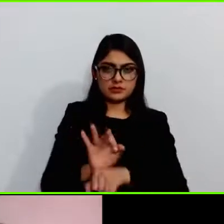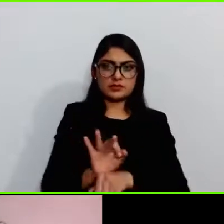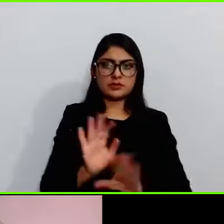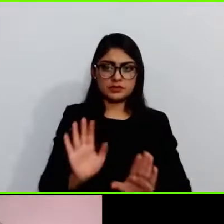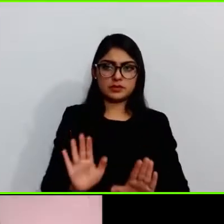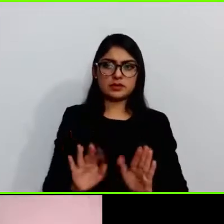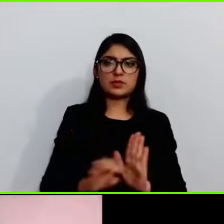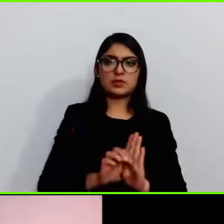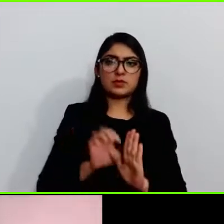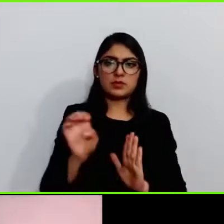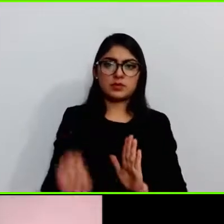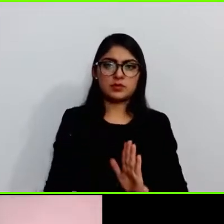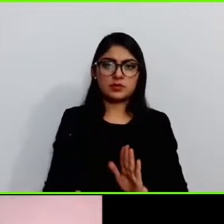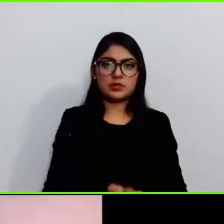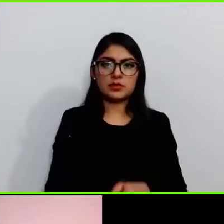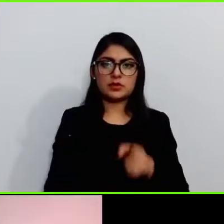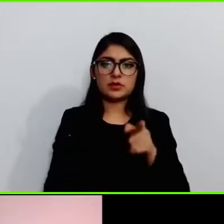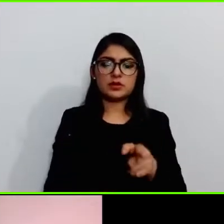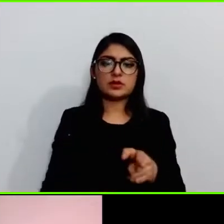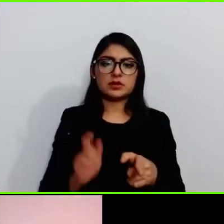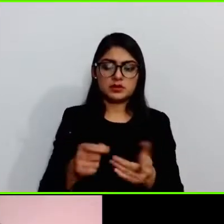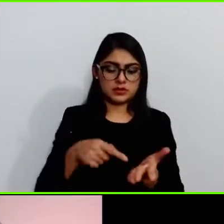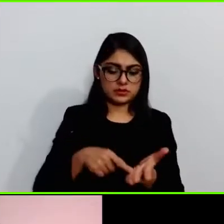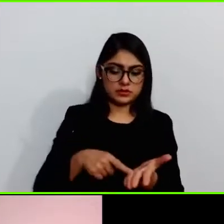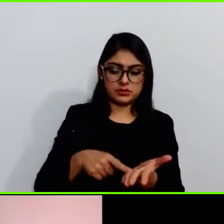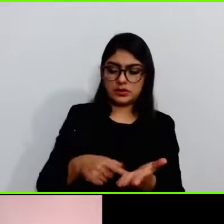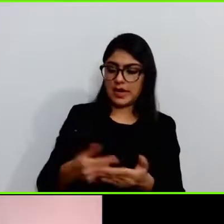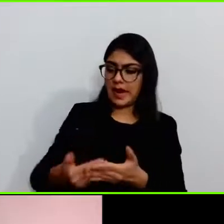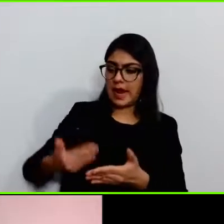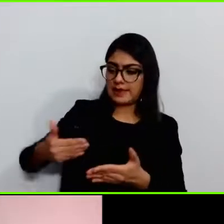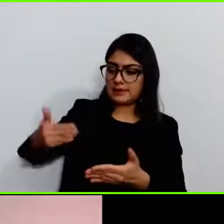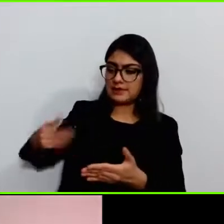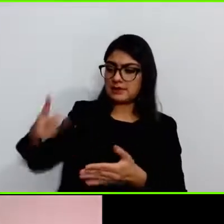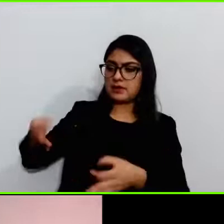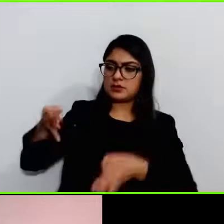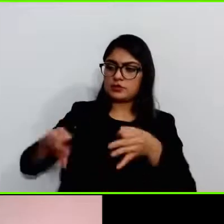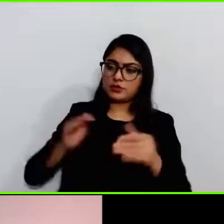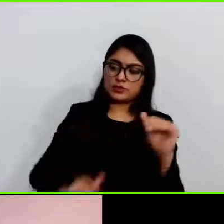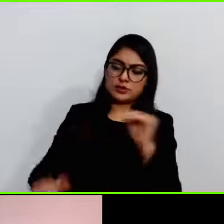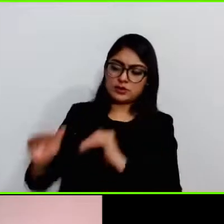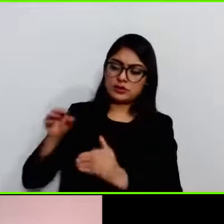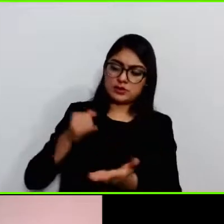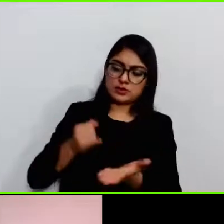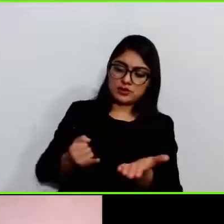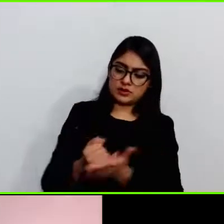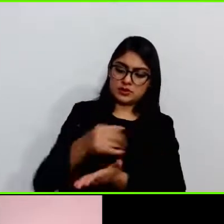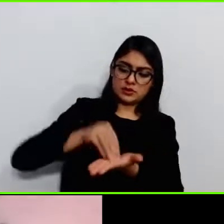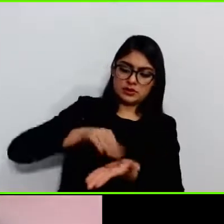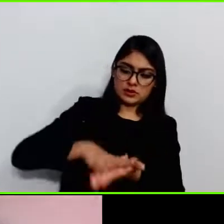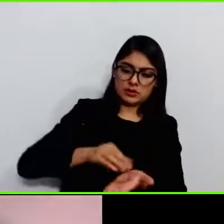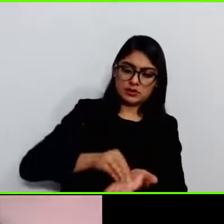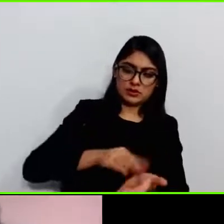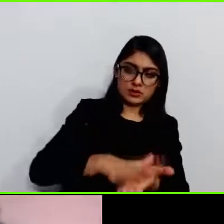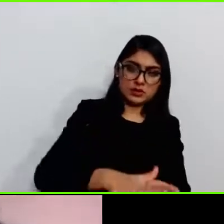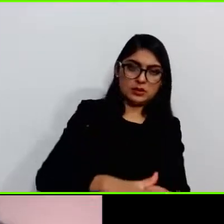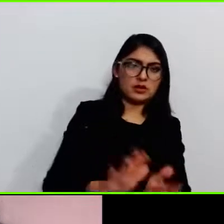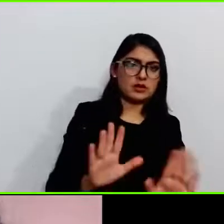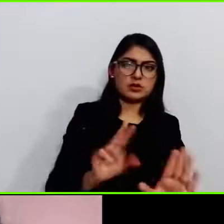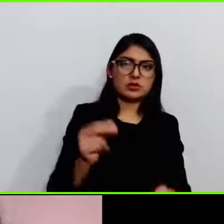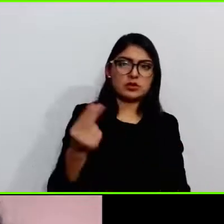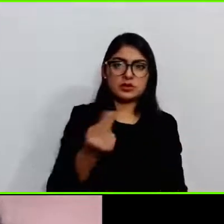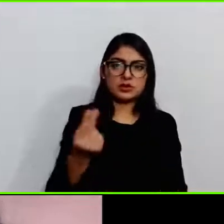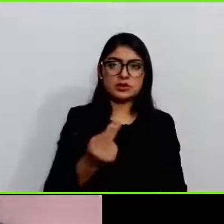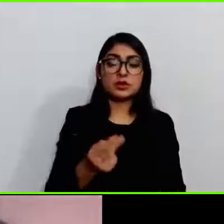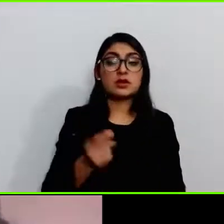no se necesitará la reiteración jurisprudencial por parte de sentencias de la Corte con mayoría calificada y creo que eso es un avance, por mencionar alguno, ¿no?